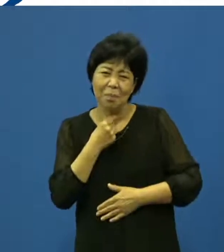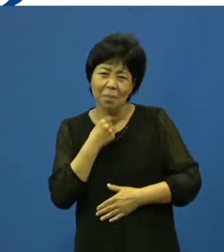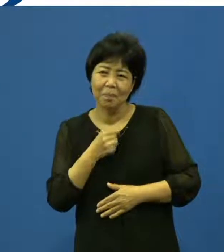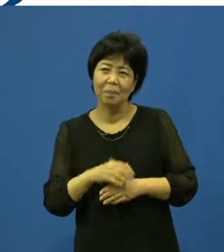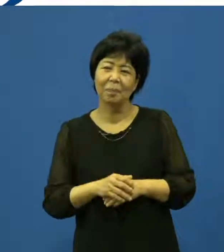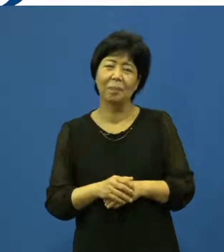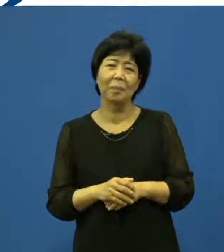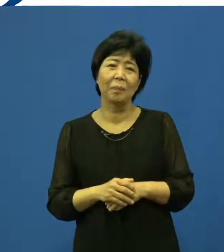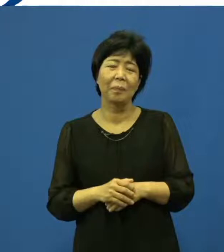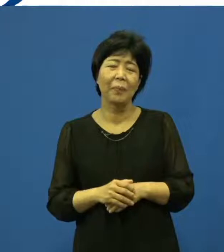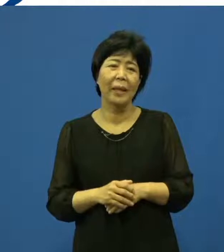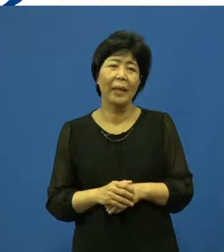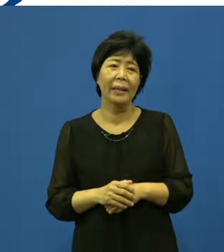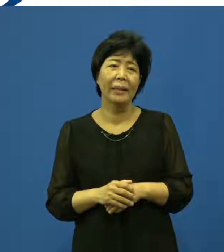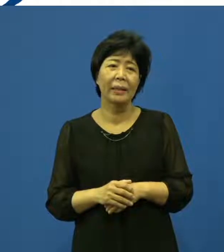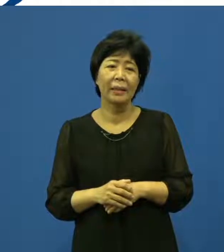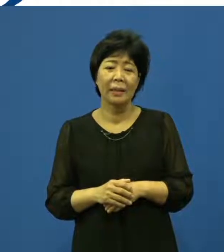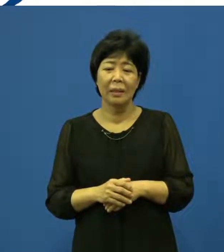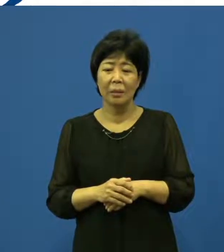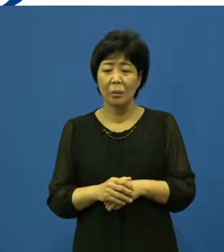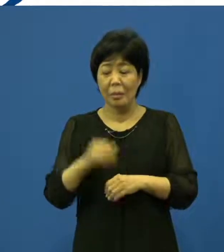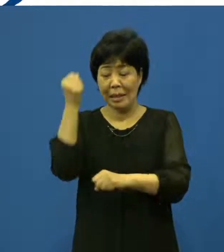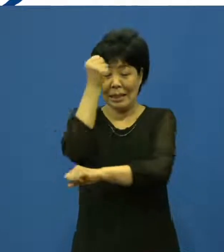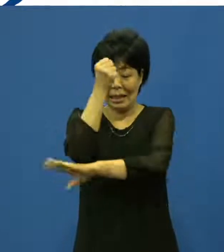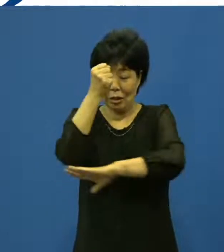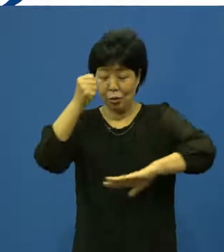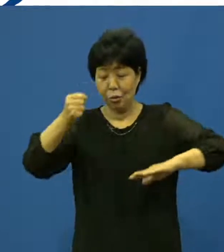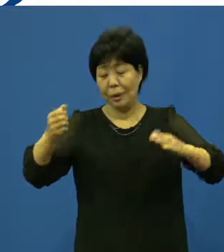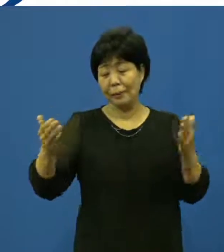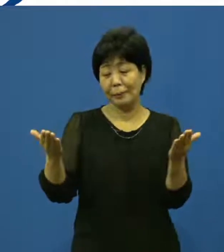그래서 몇몇 외적인 기준에 부합하고 잘하고 있다고,